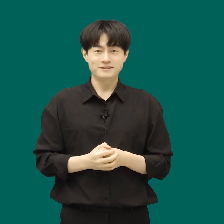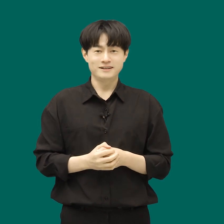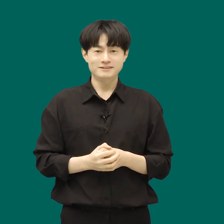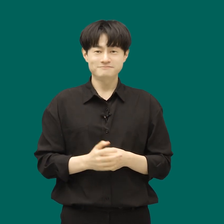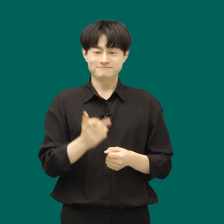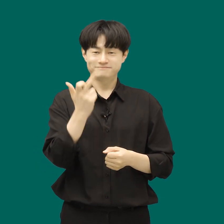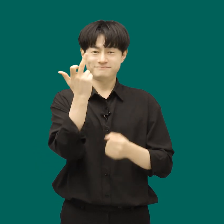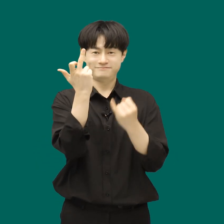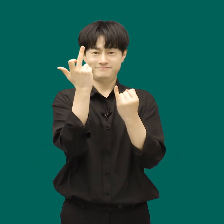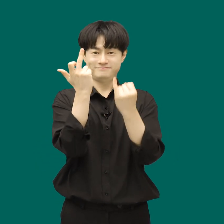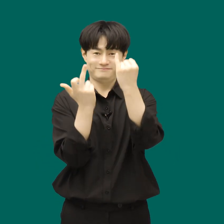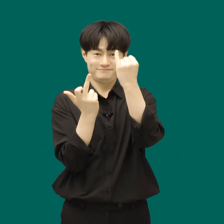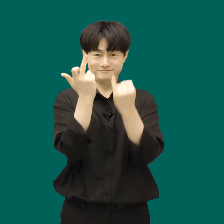남매입니다.